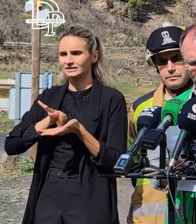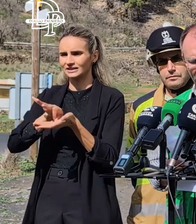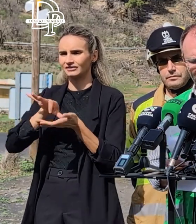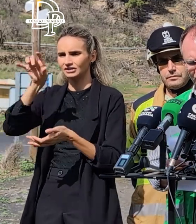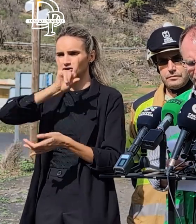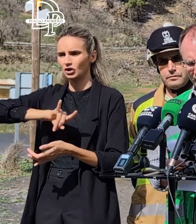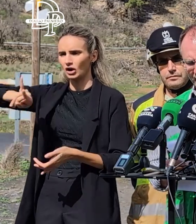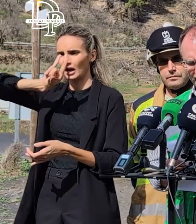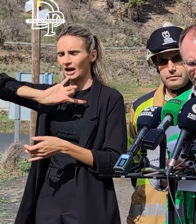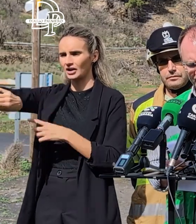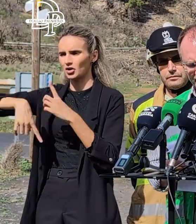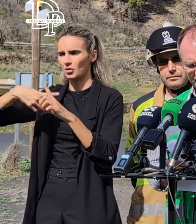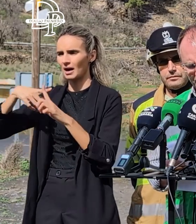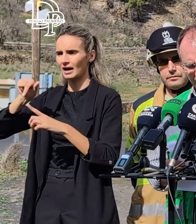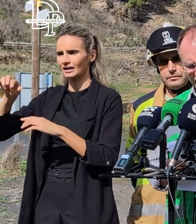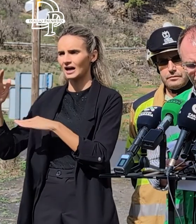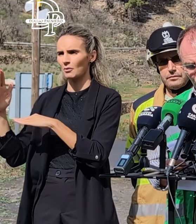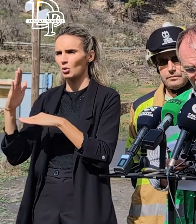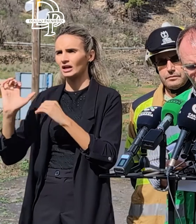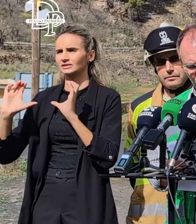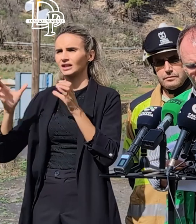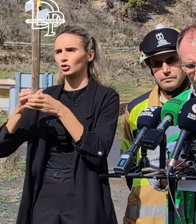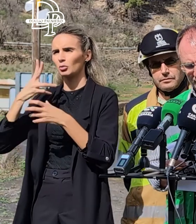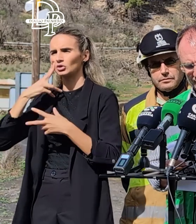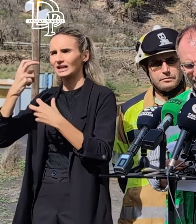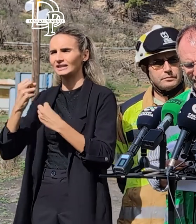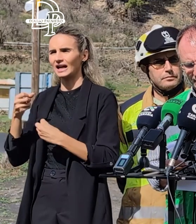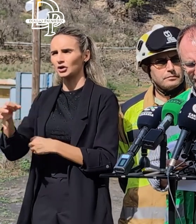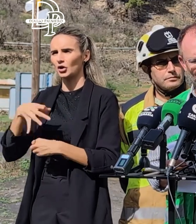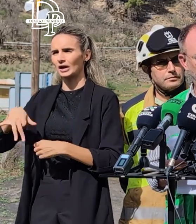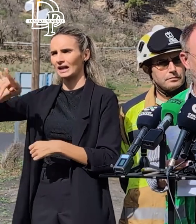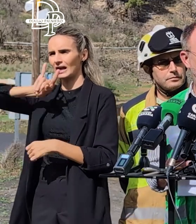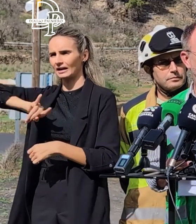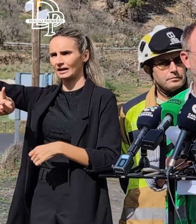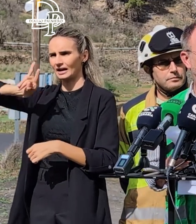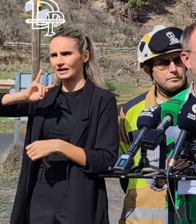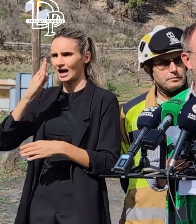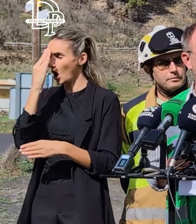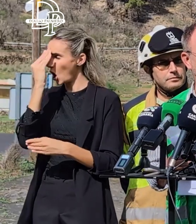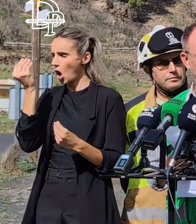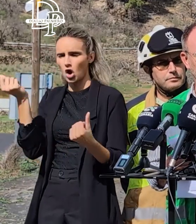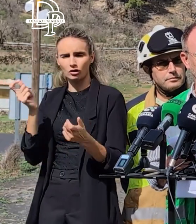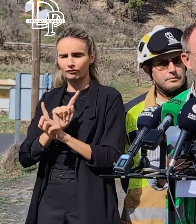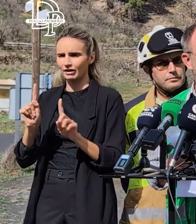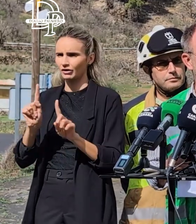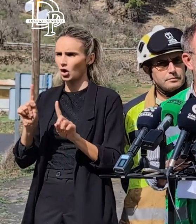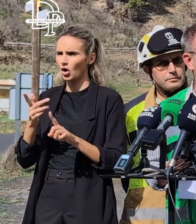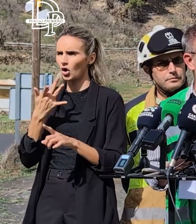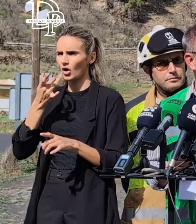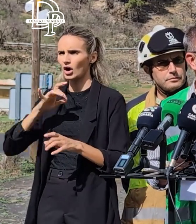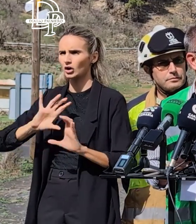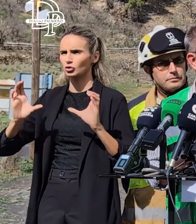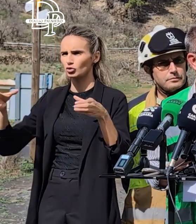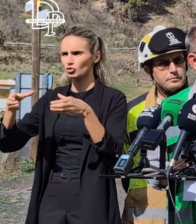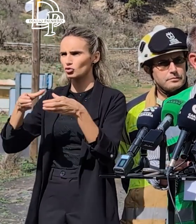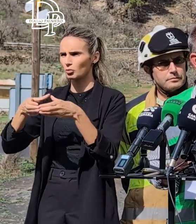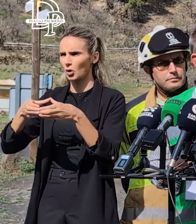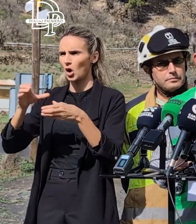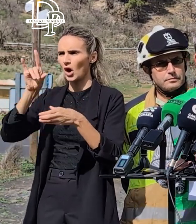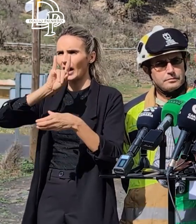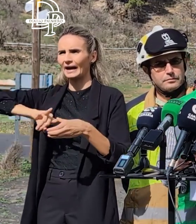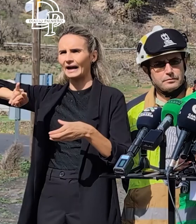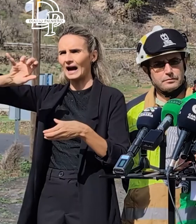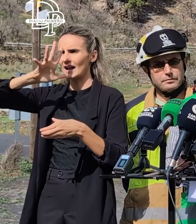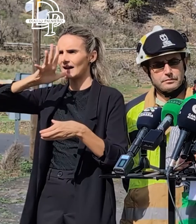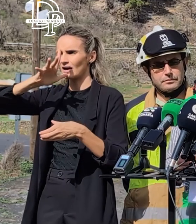ambulancias del Grupo Sanitario Islas Canarias. No quiero olvidarme de la empresa Canaragua, que también aportó dos